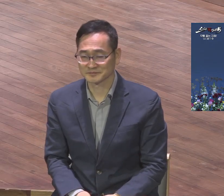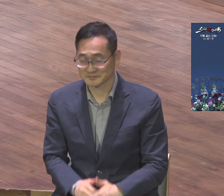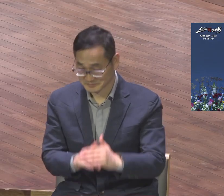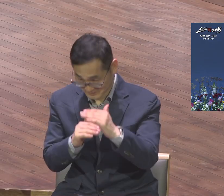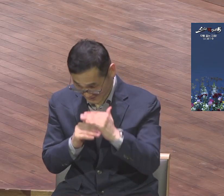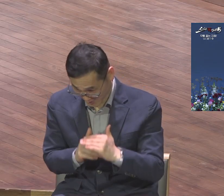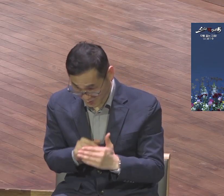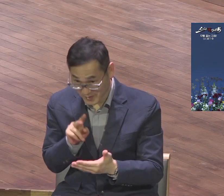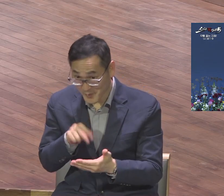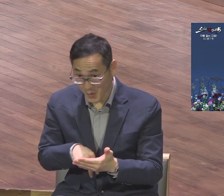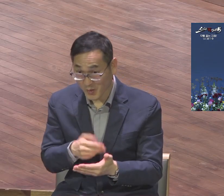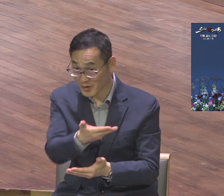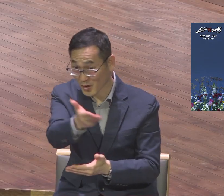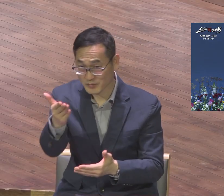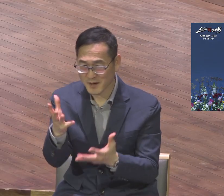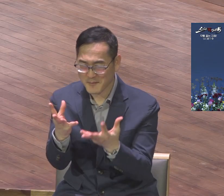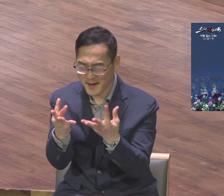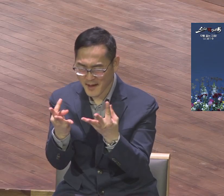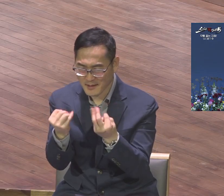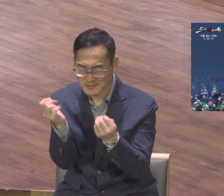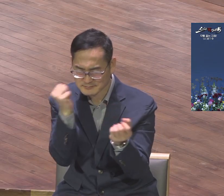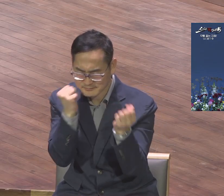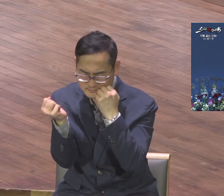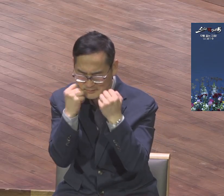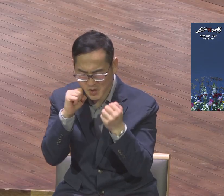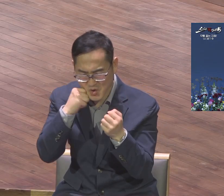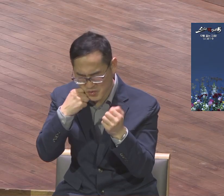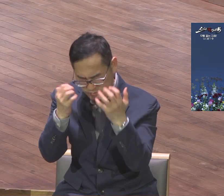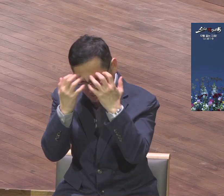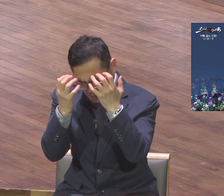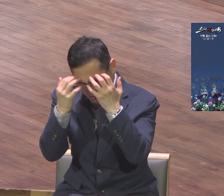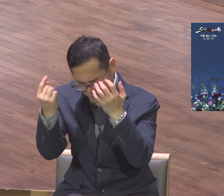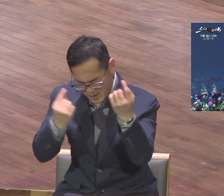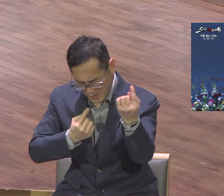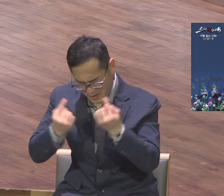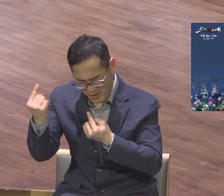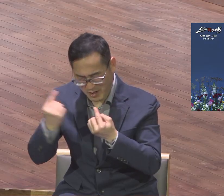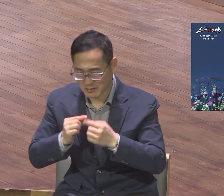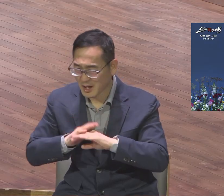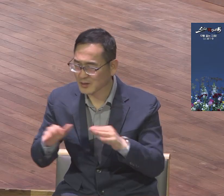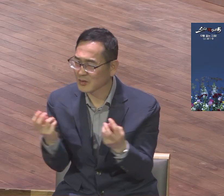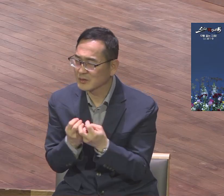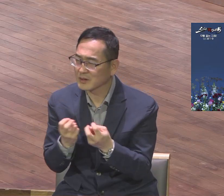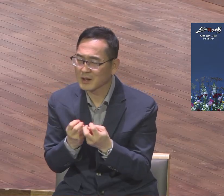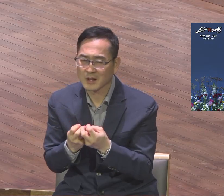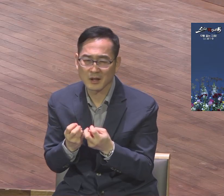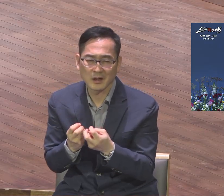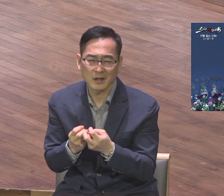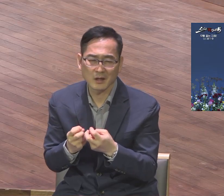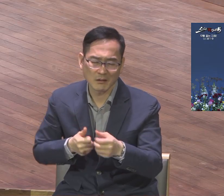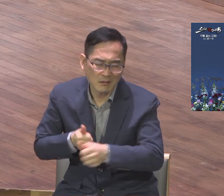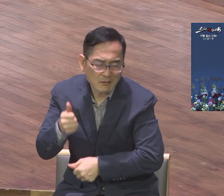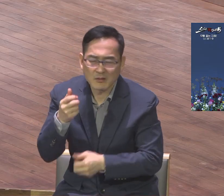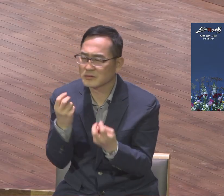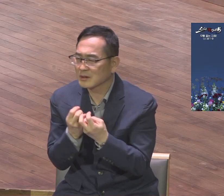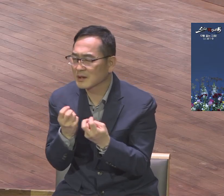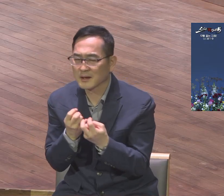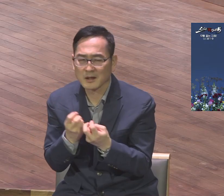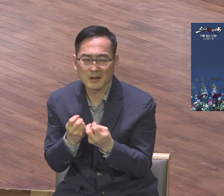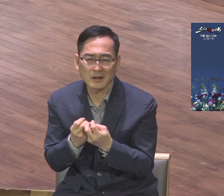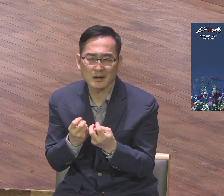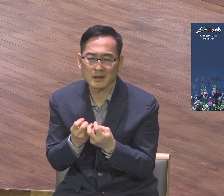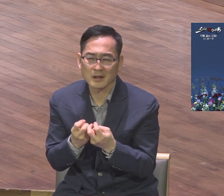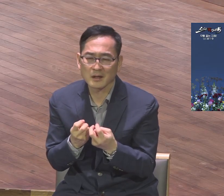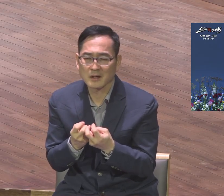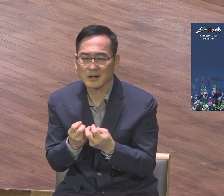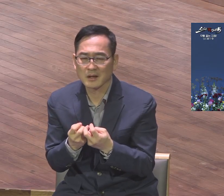성도들은 인생의 수많은 위기를 여러분 겪게 되는데 이걸 어떻게 넘어설 것이냐, 위기가 왔을 때, 어려움